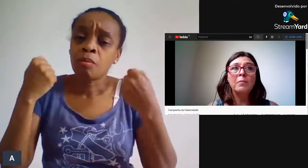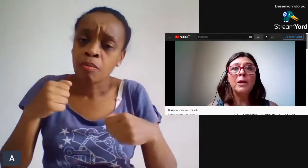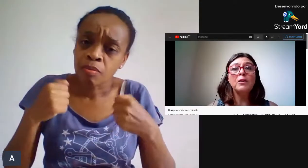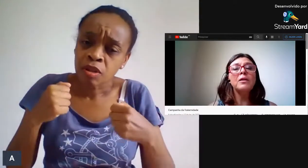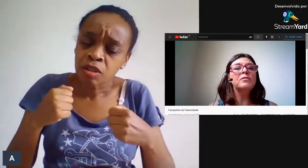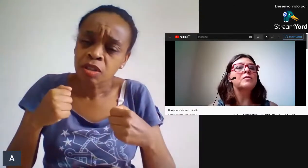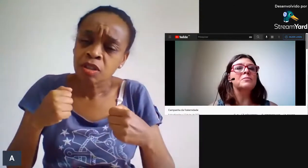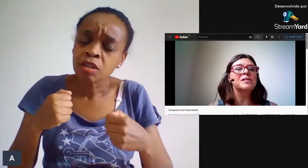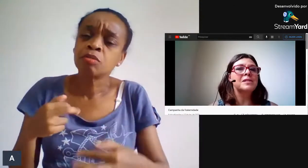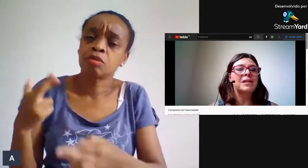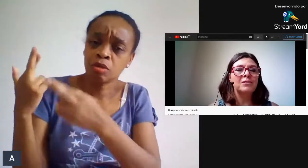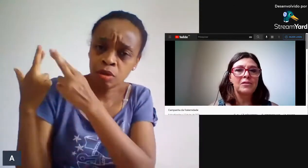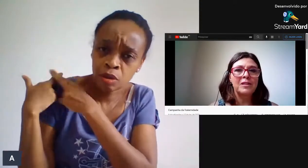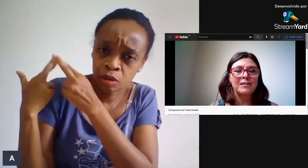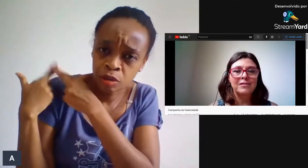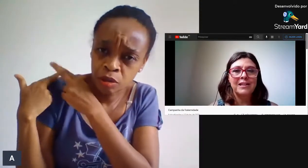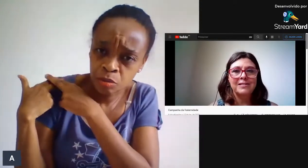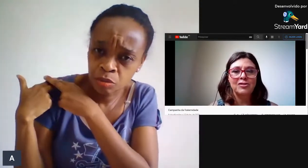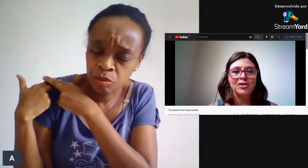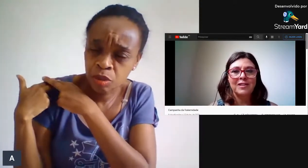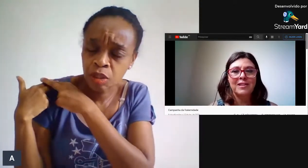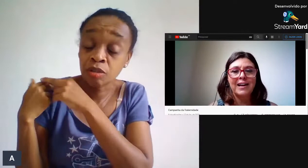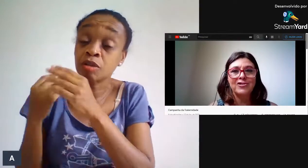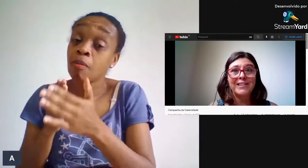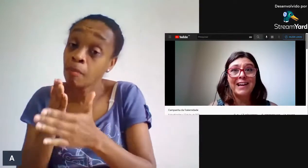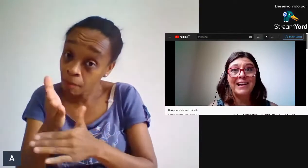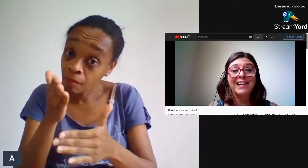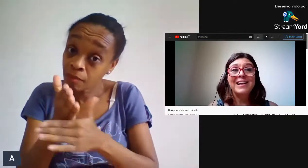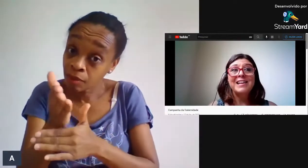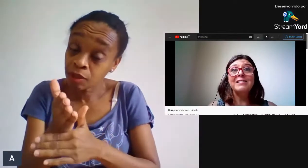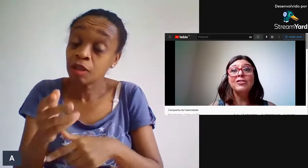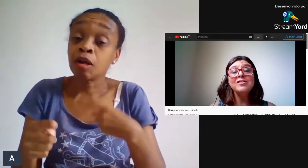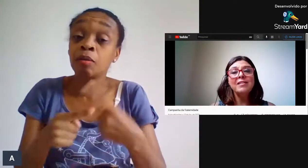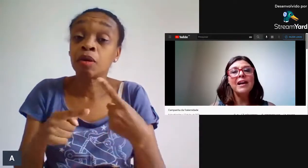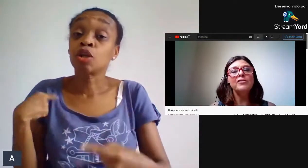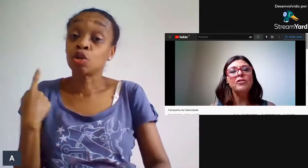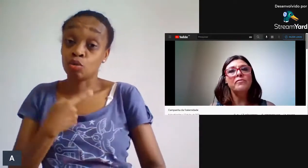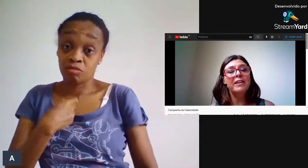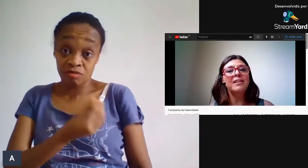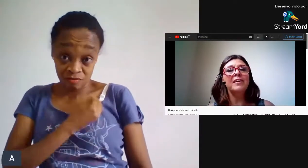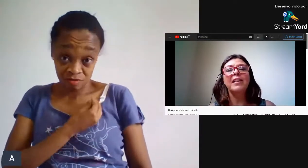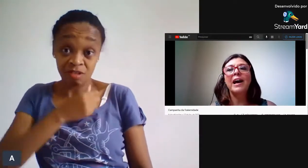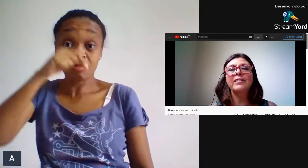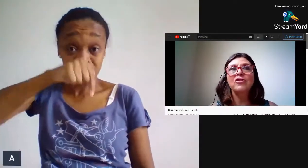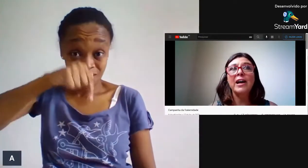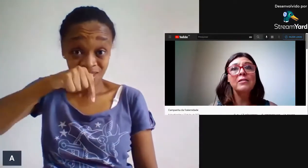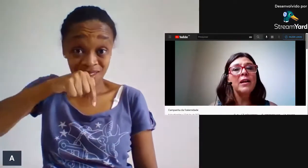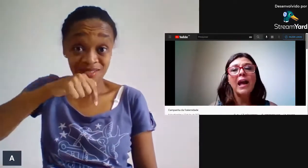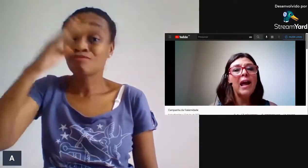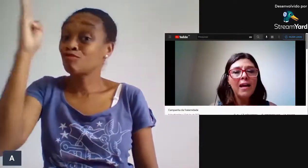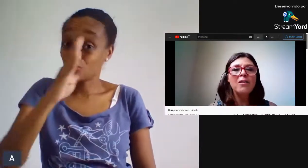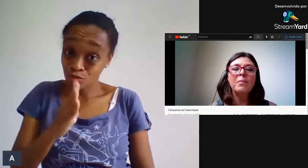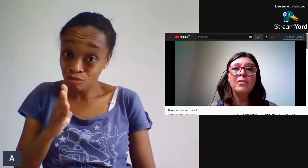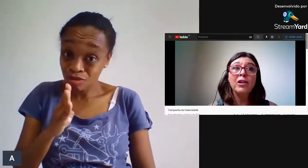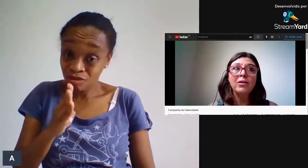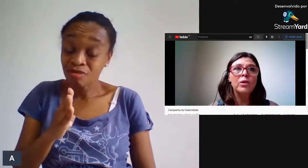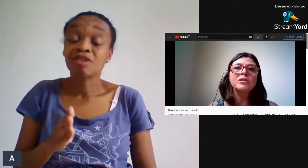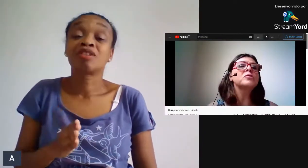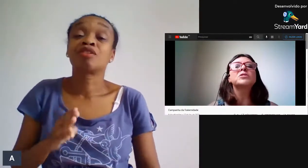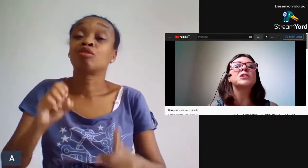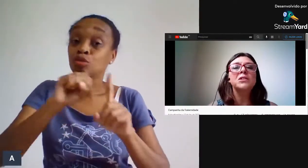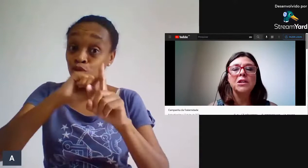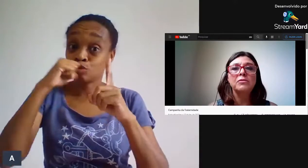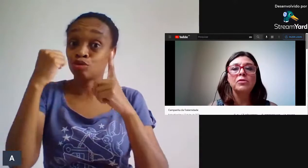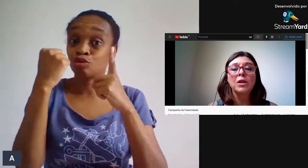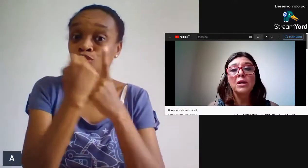participar, porque nós vivemos inseridos dentro dessa sociedade. E sociedade e fraternidade é realmente o